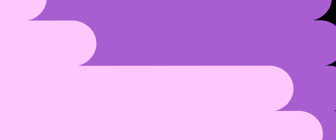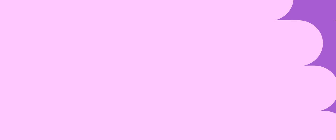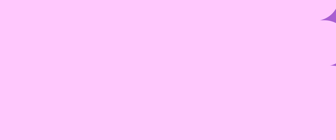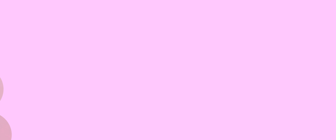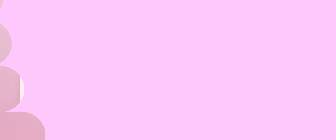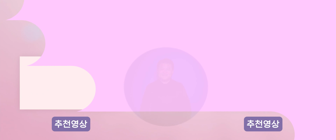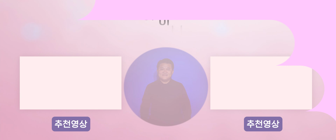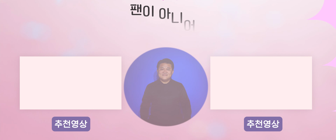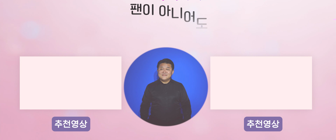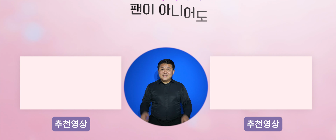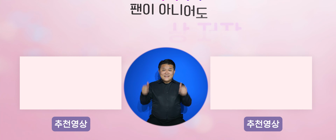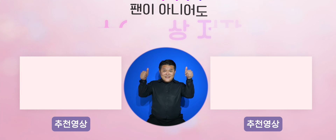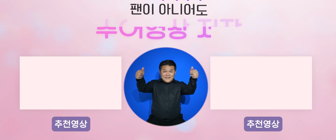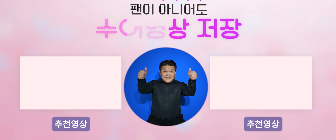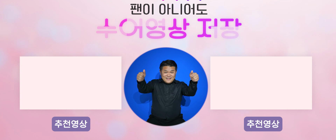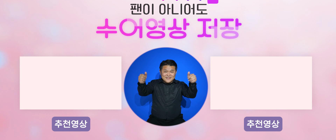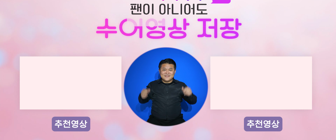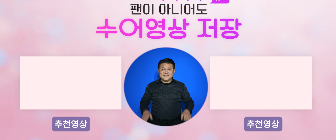네